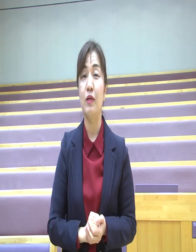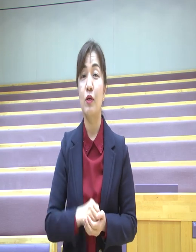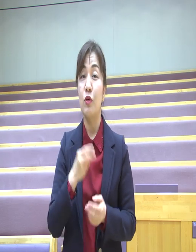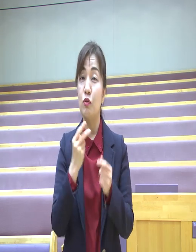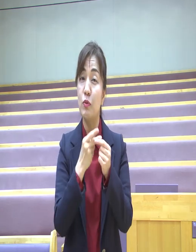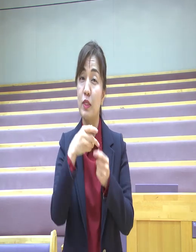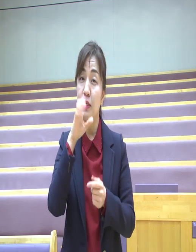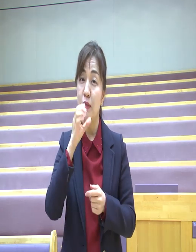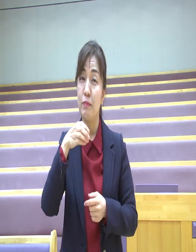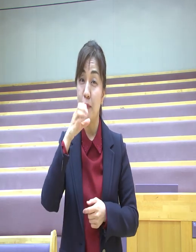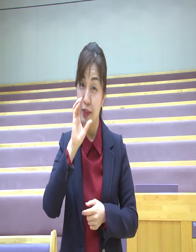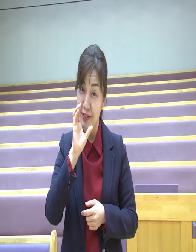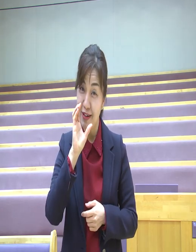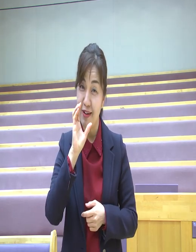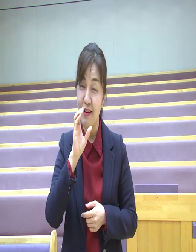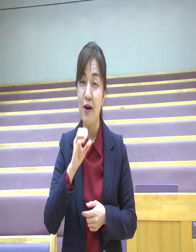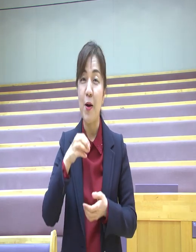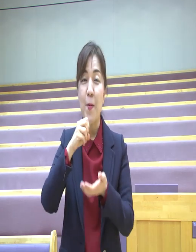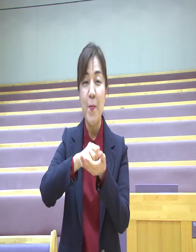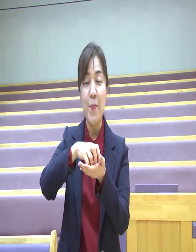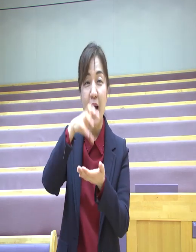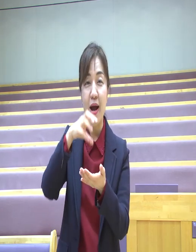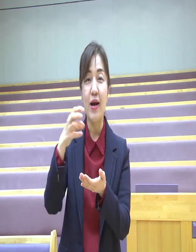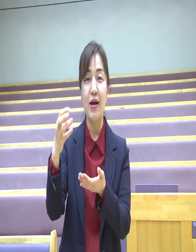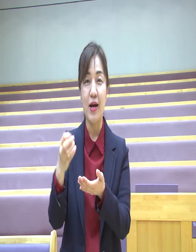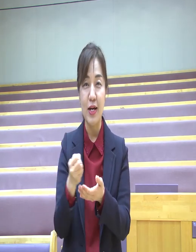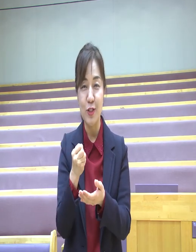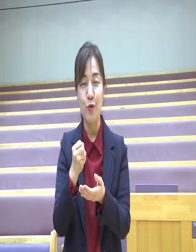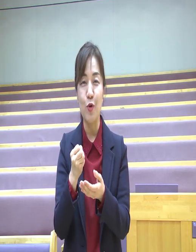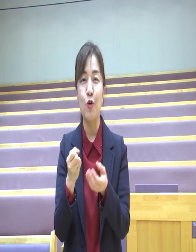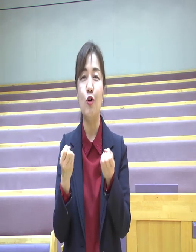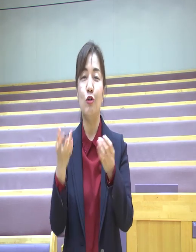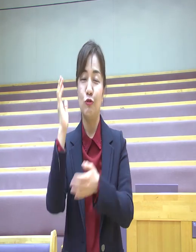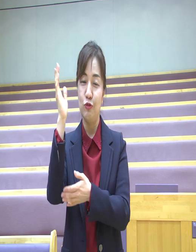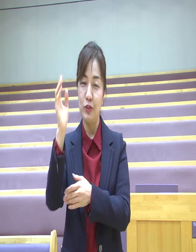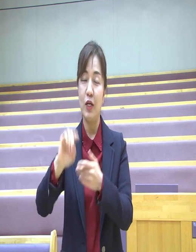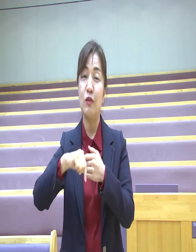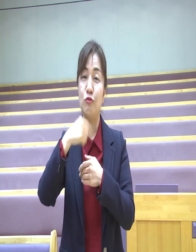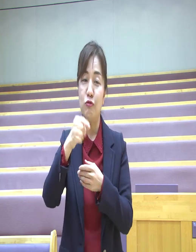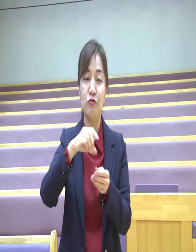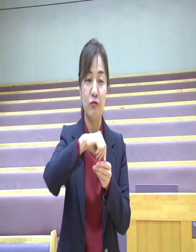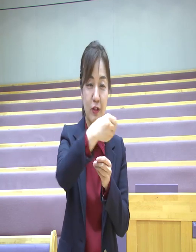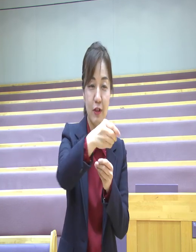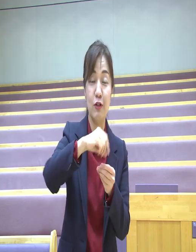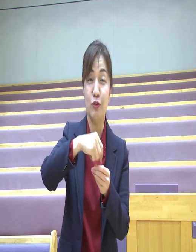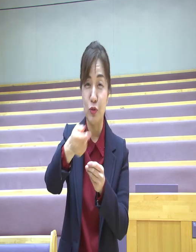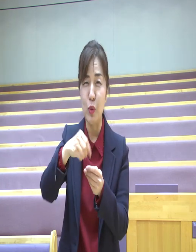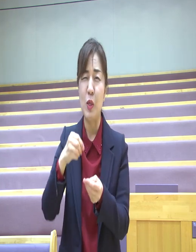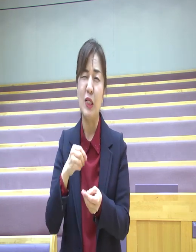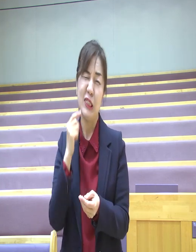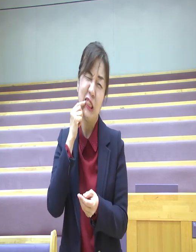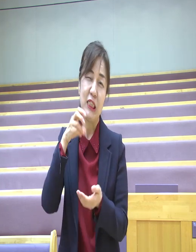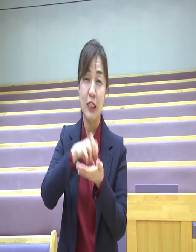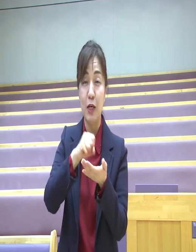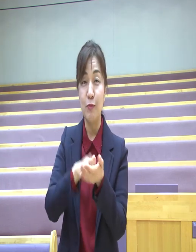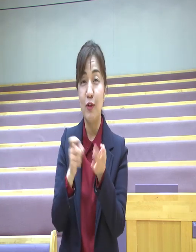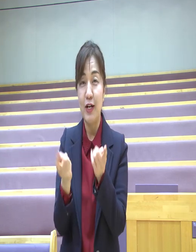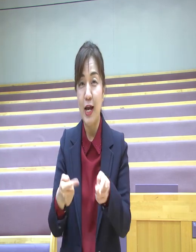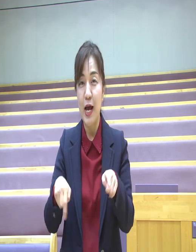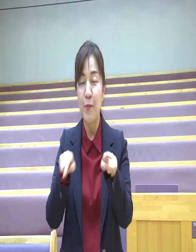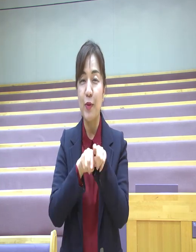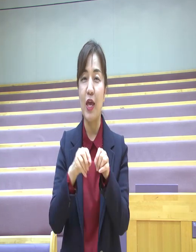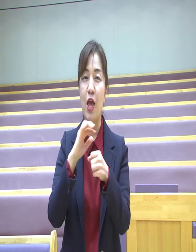마십니다. 두 번째 잔을 마시고 나면 빵을 가지고 축사하고 떼어서 각자에게 나눠준 쓴나물과